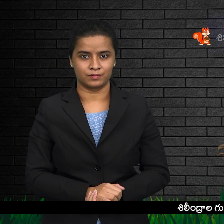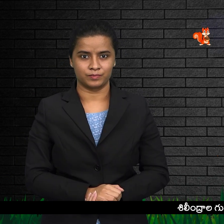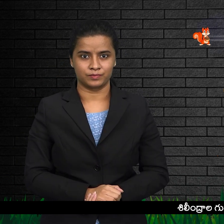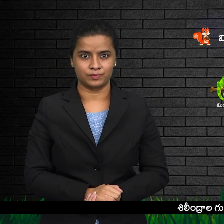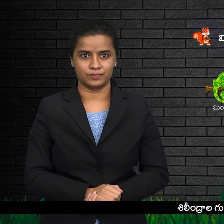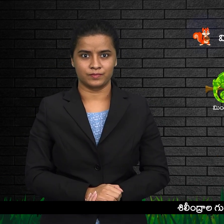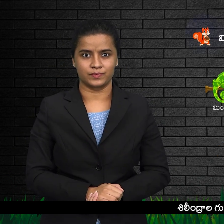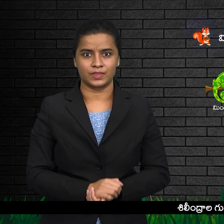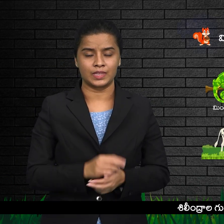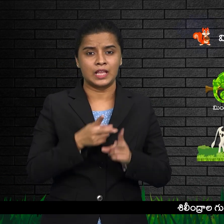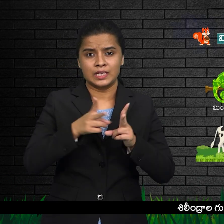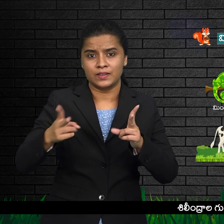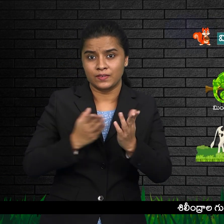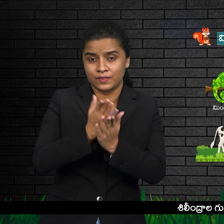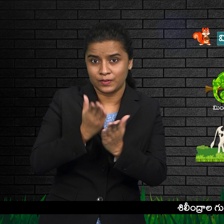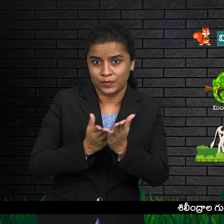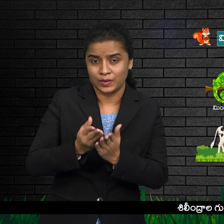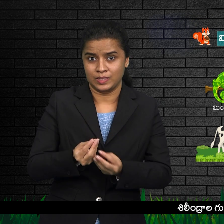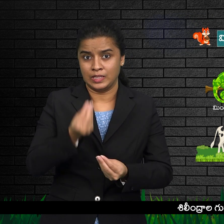శిలీంధ్రాల గురించి మంచి పరిజ్ఞానం.